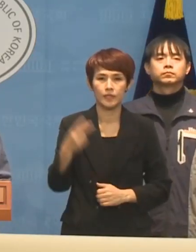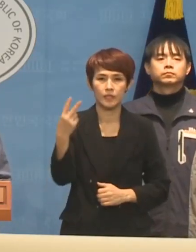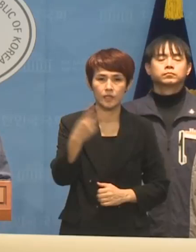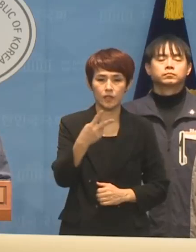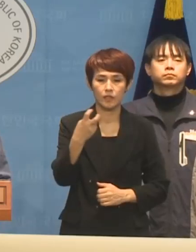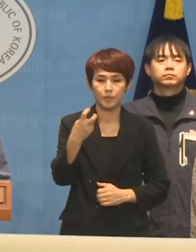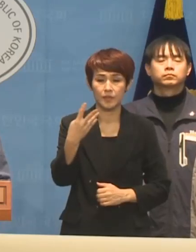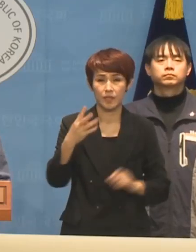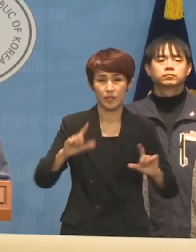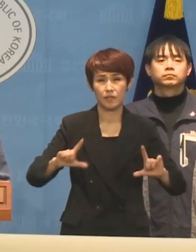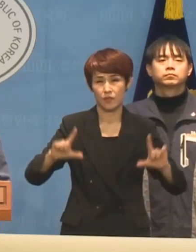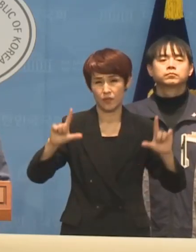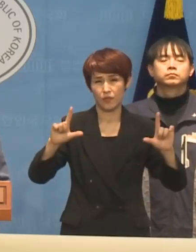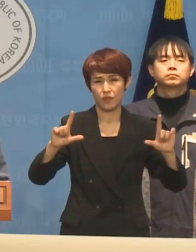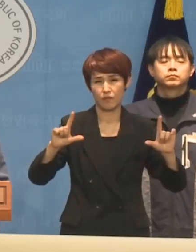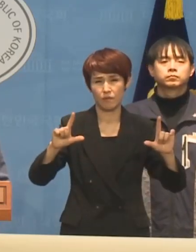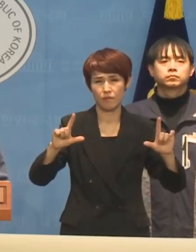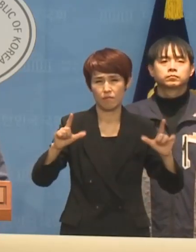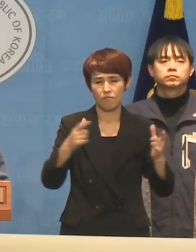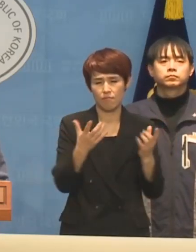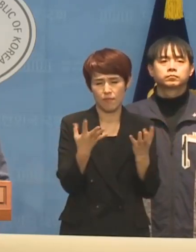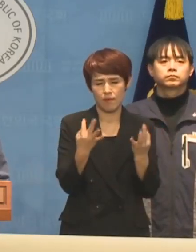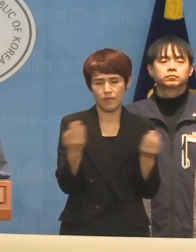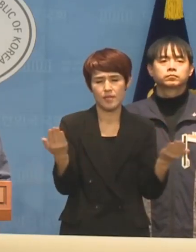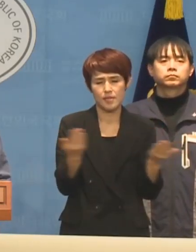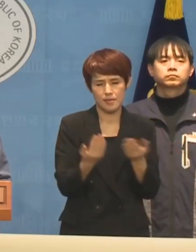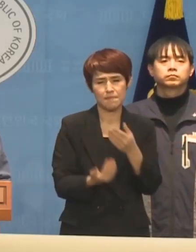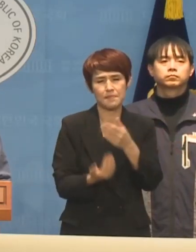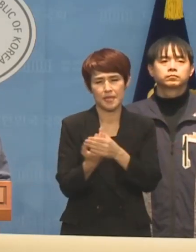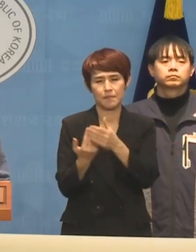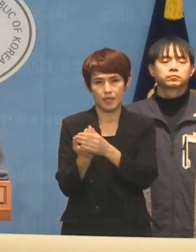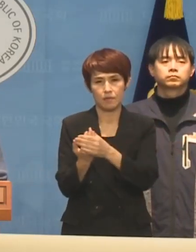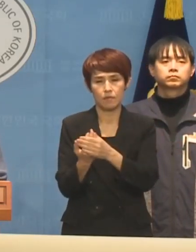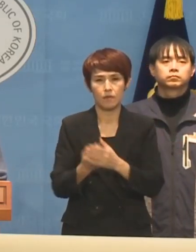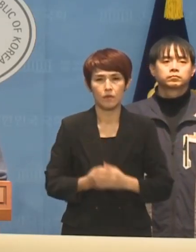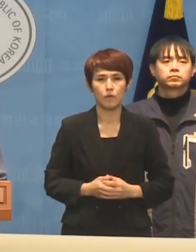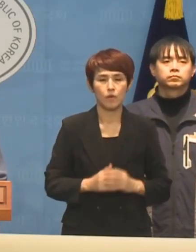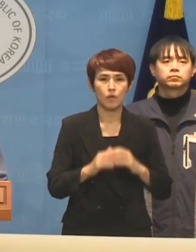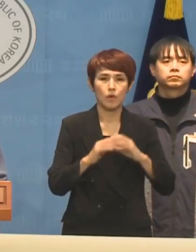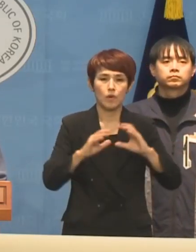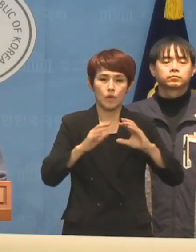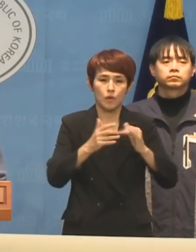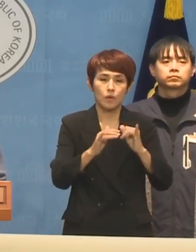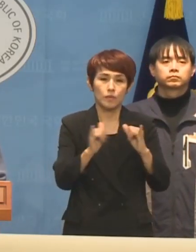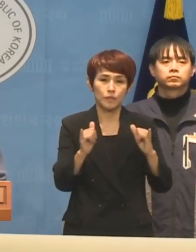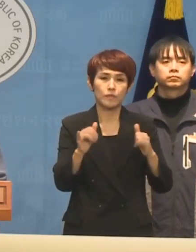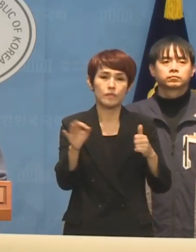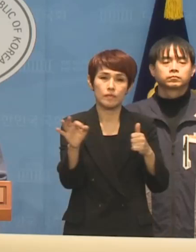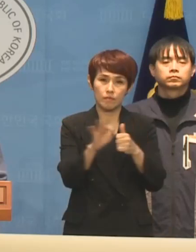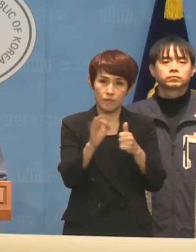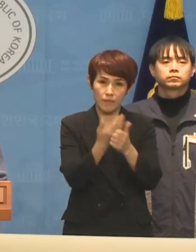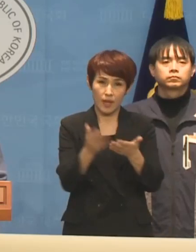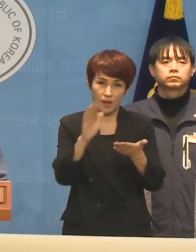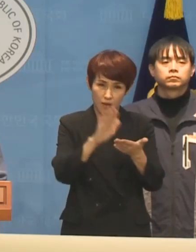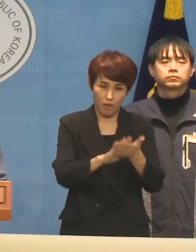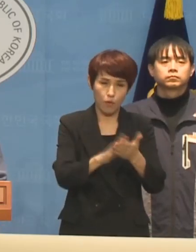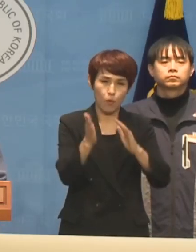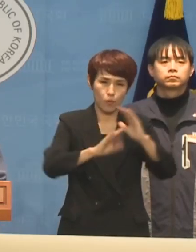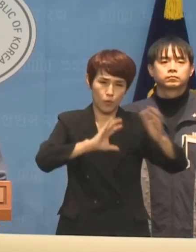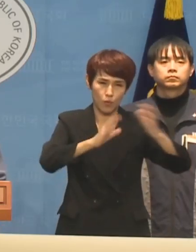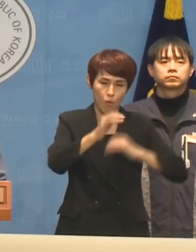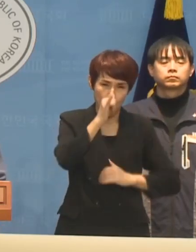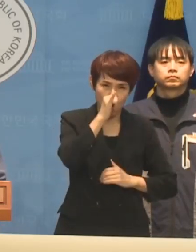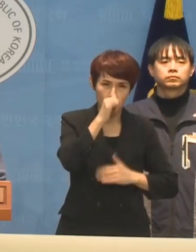2024년은 참으로 많은 일들이 있었던 한 해입니다. 연금개혁 공론화부터 시작해서 의료 대란 등을 거쳐 사상